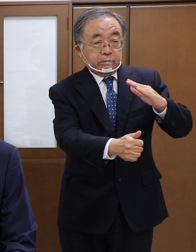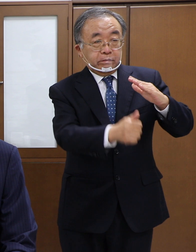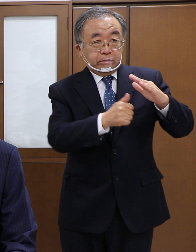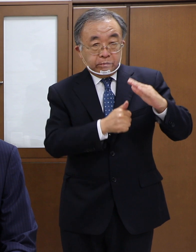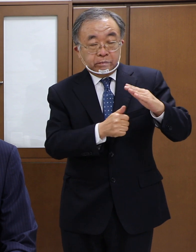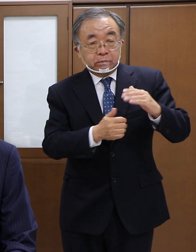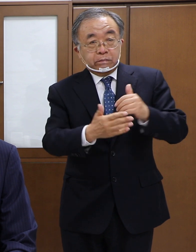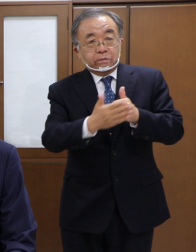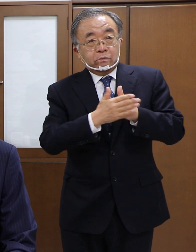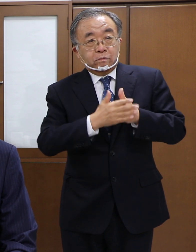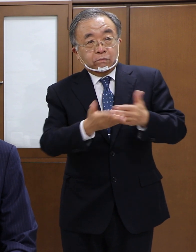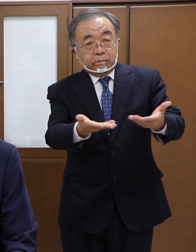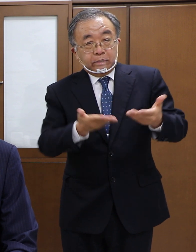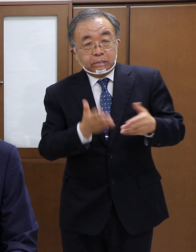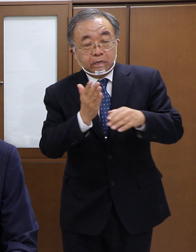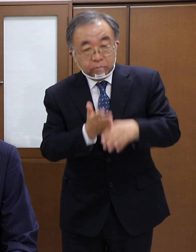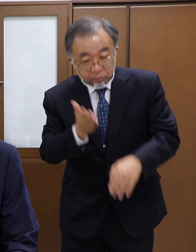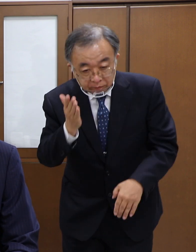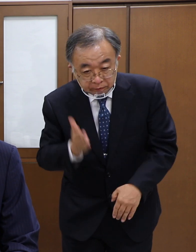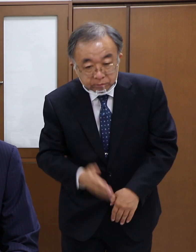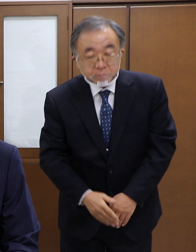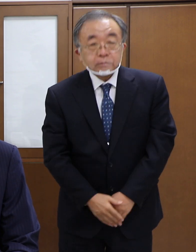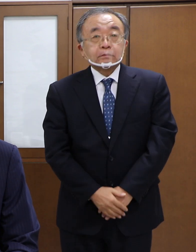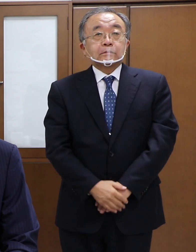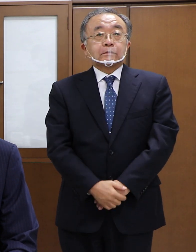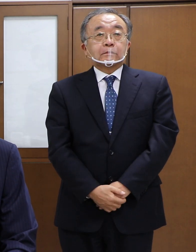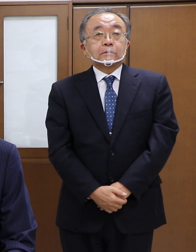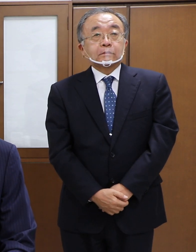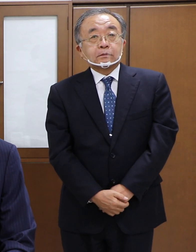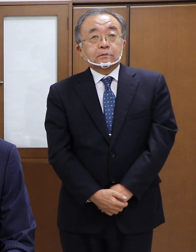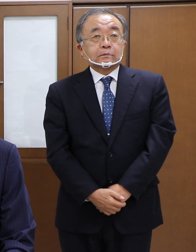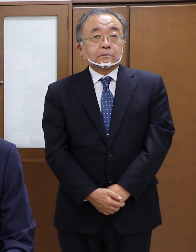請にご協力いただきありがとうございました。